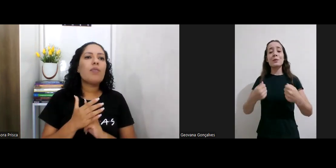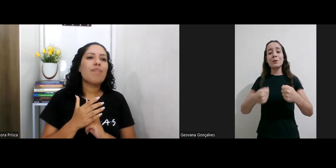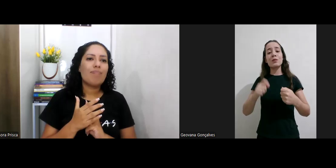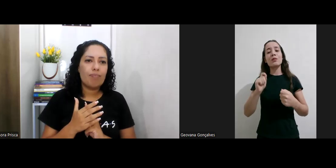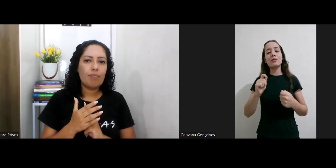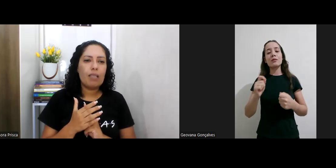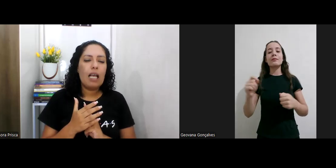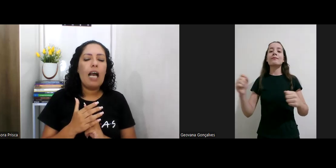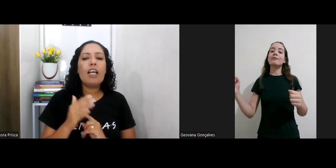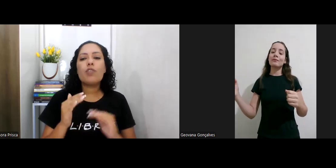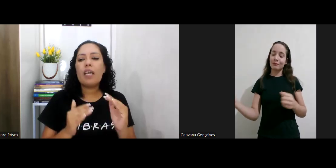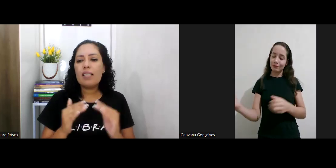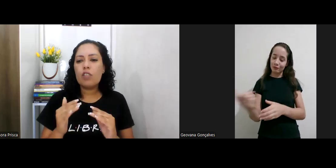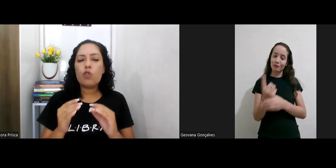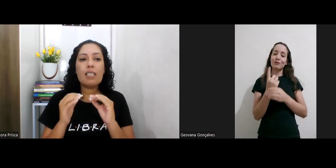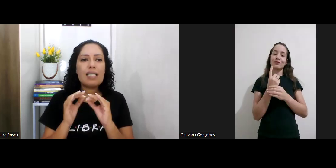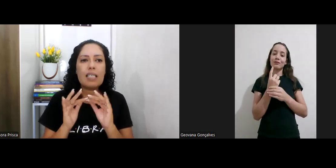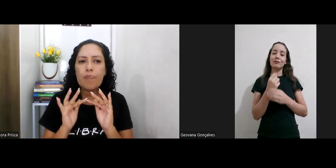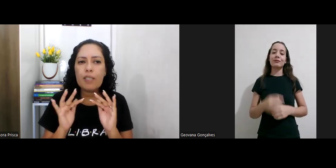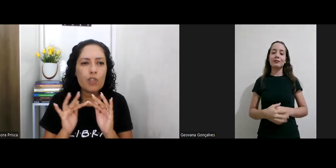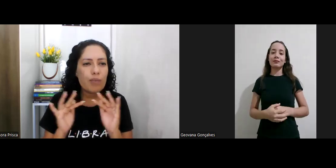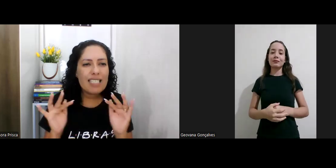acolhimento. Às vezes,